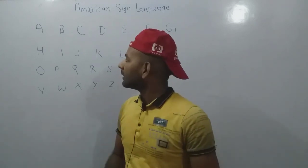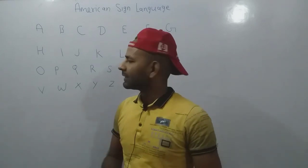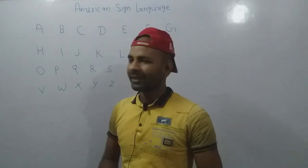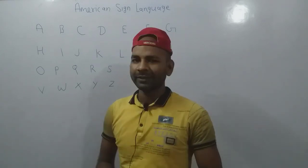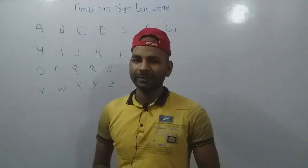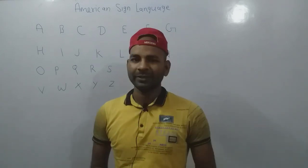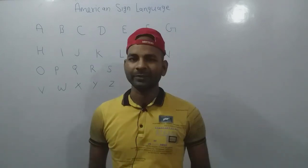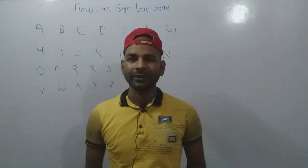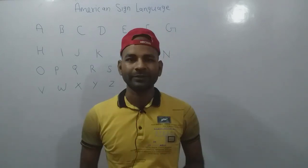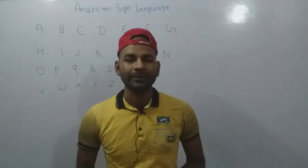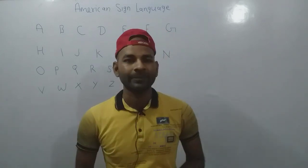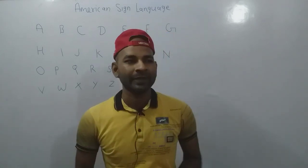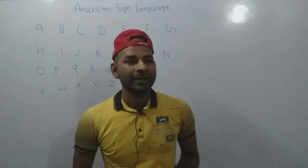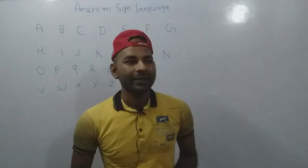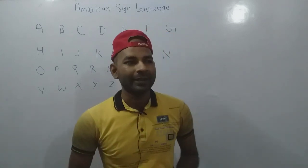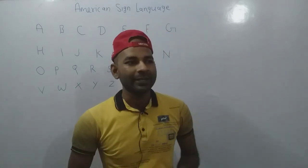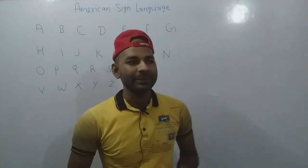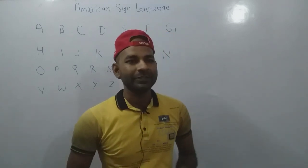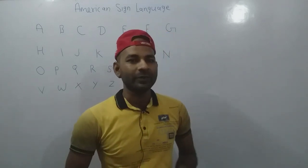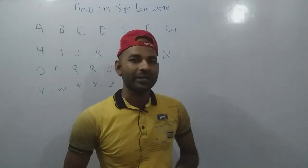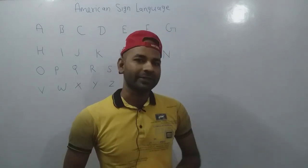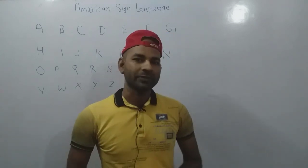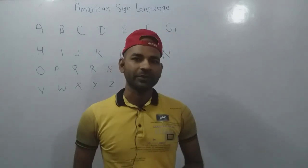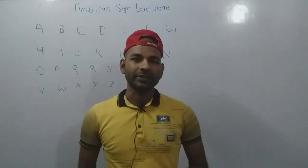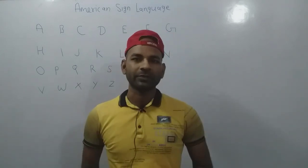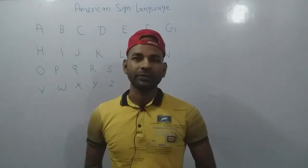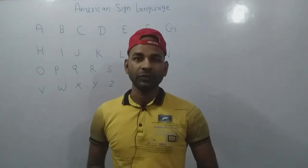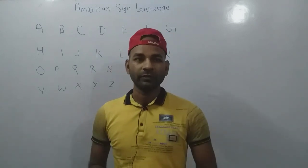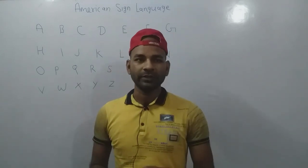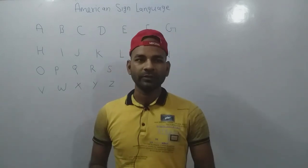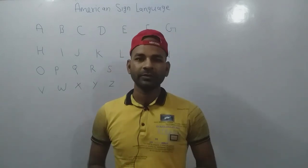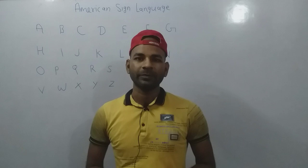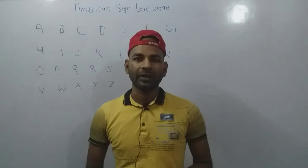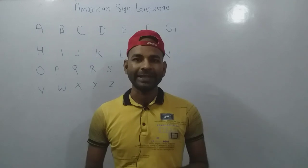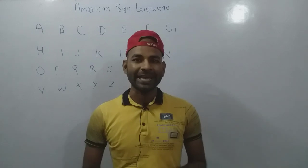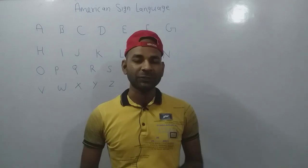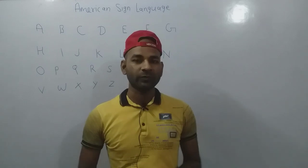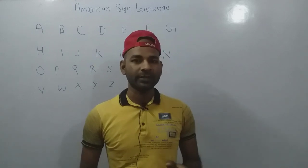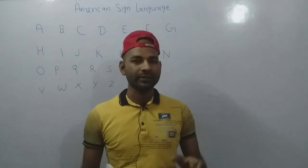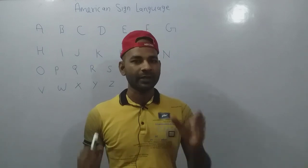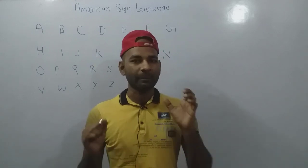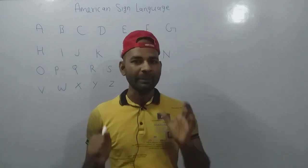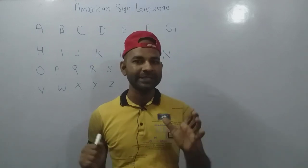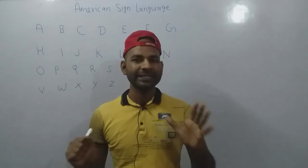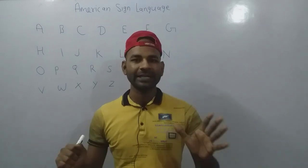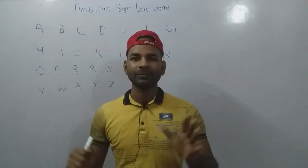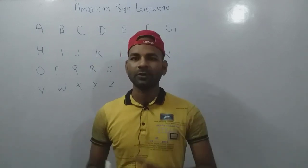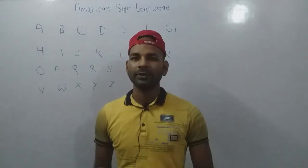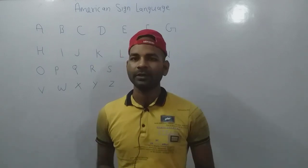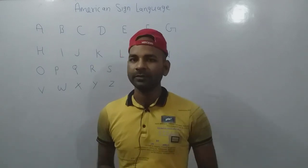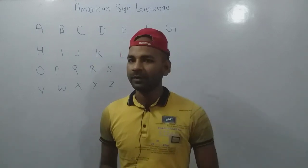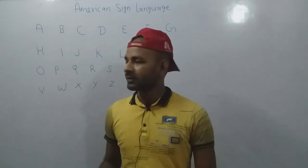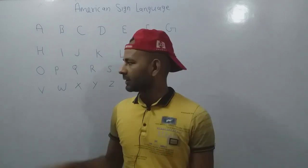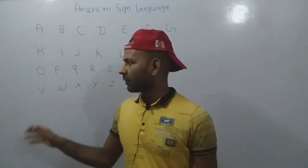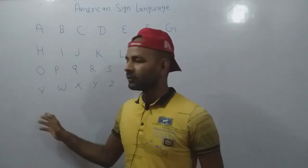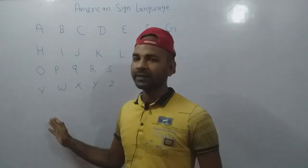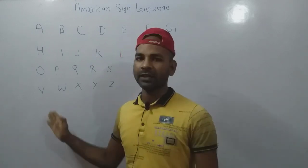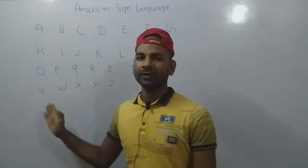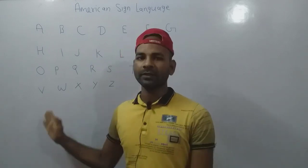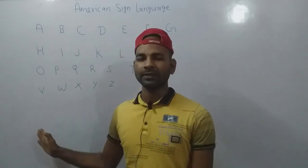yeah, everything is okay. So I'll meet you again very soon in a new video, and that will be an amazing kind of topic, as you have seen all these kind of things that